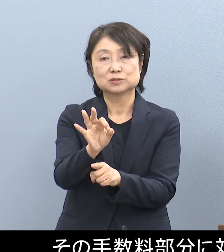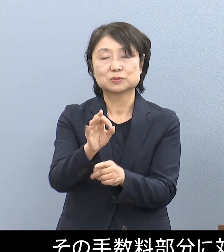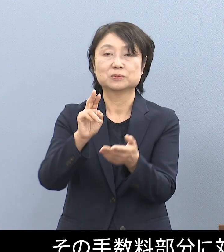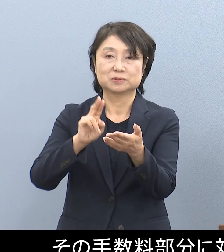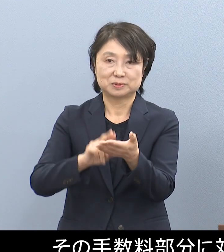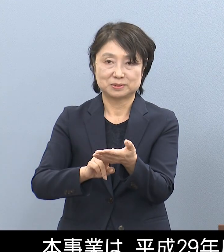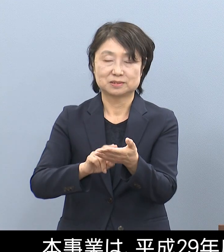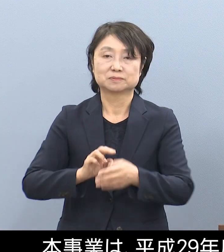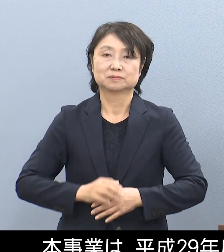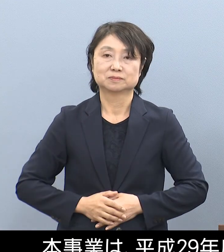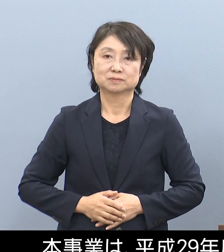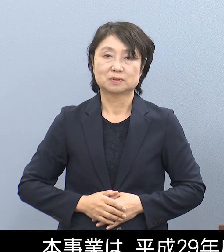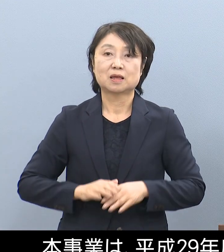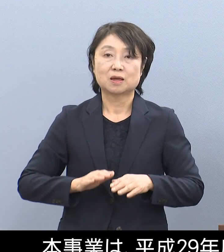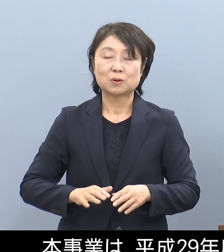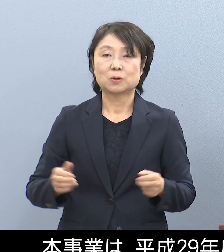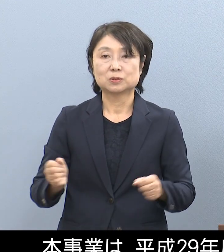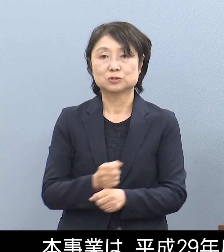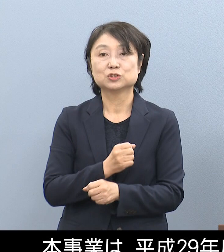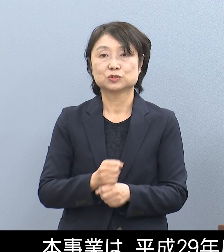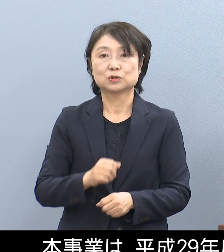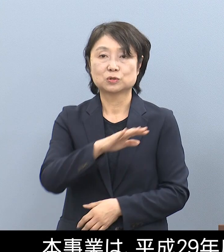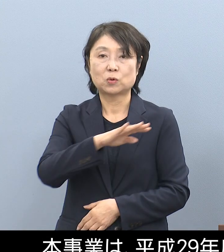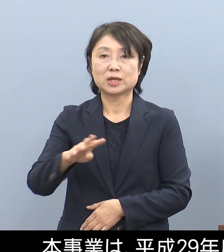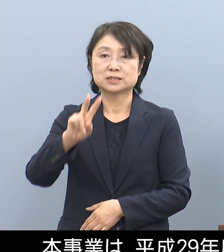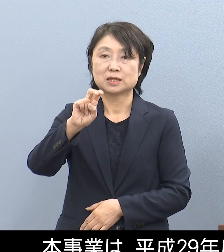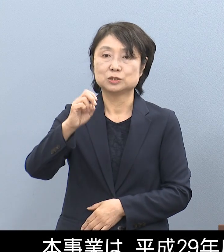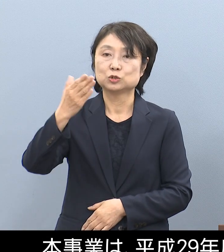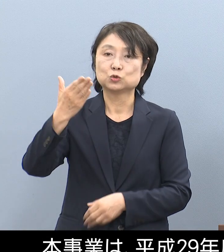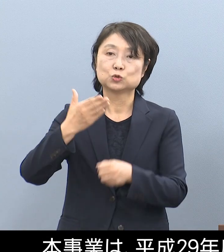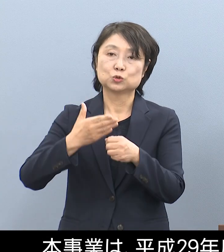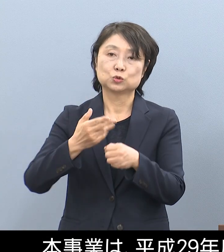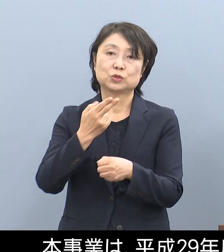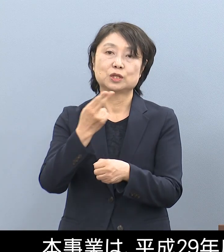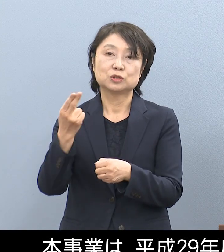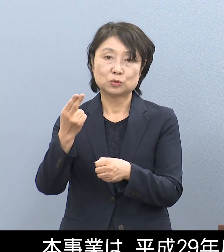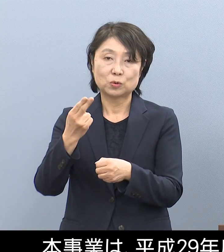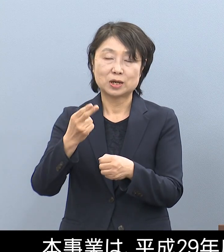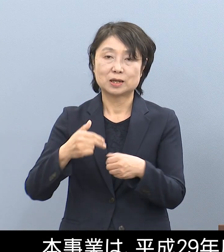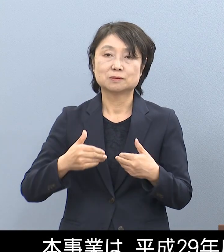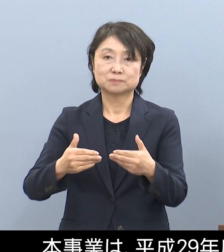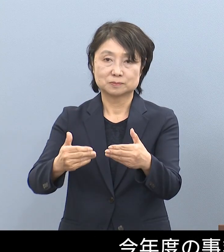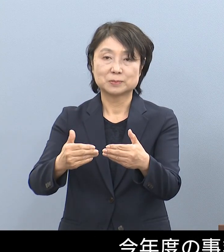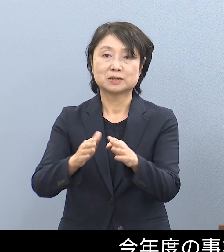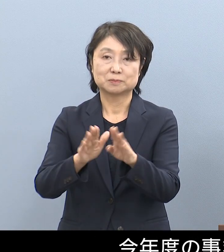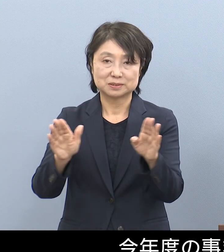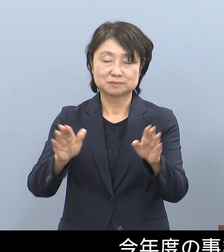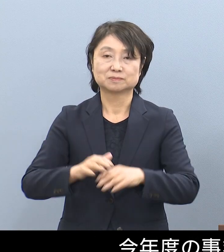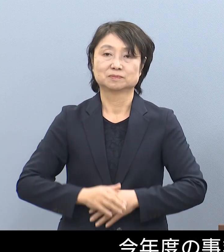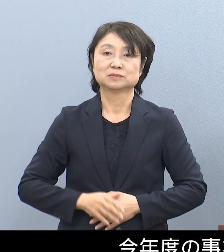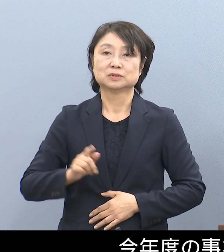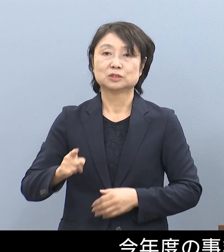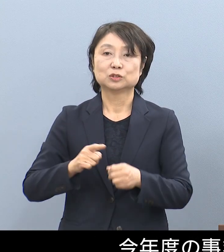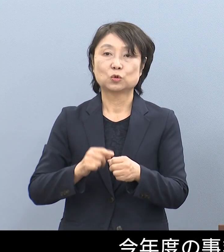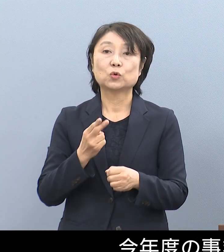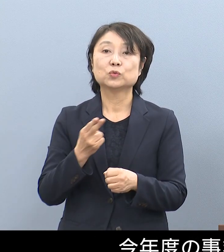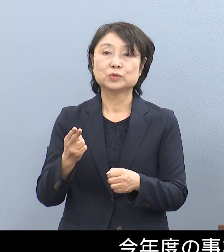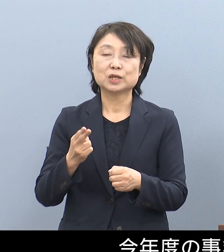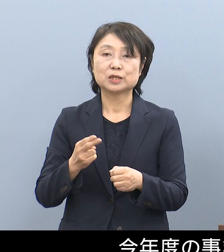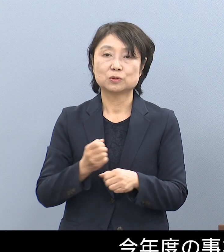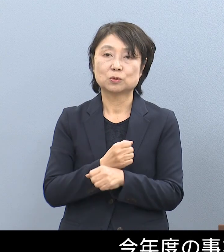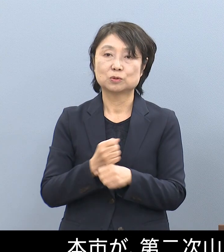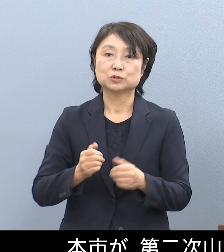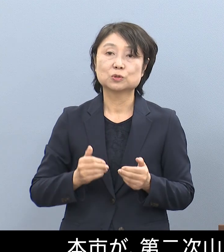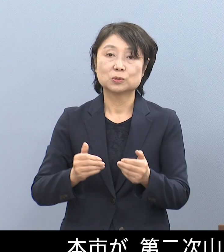。本事業は平成29年度から実施をいたしておりますが、今年度の事業実施にあたりまし